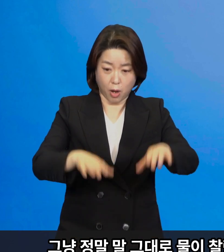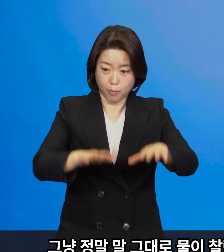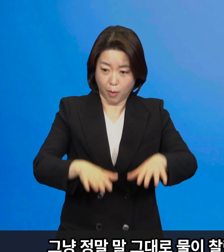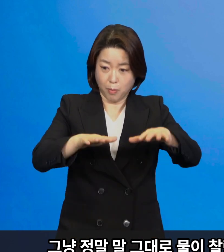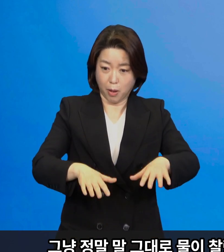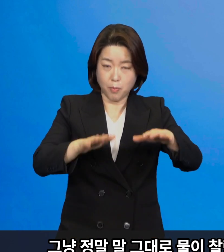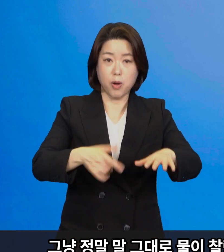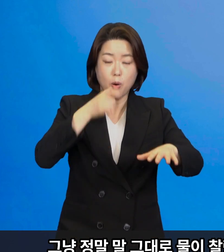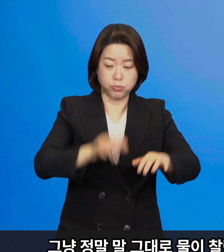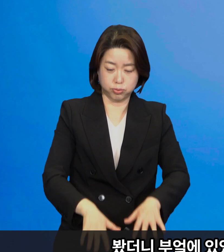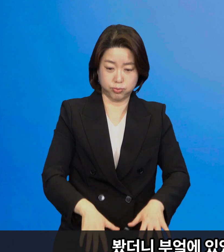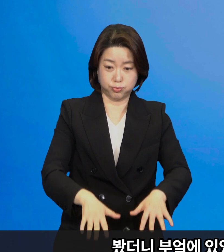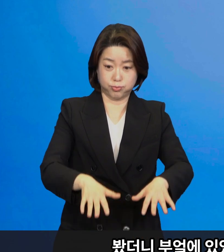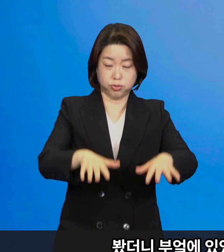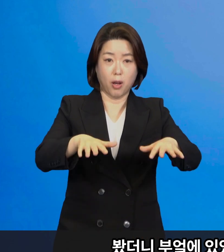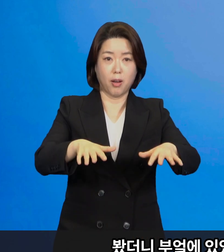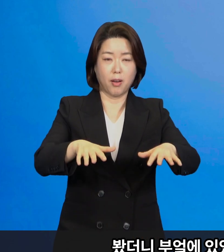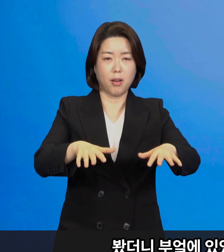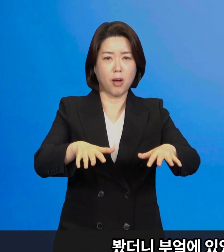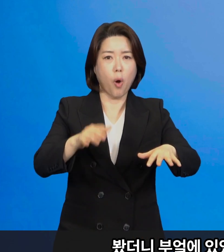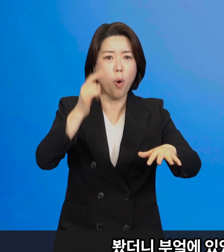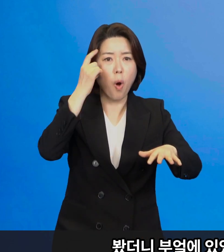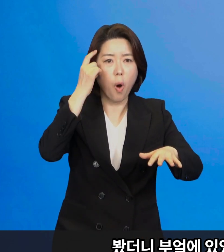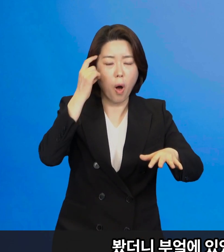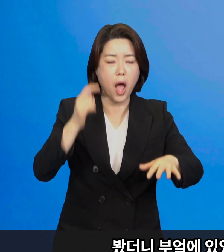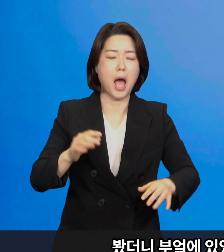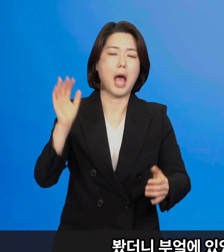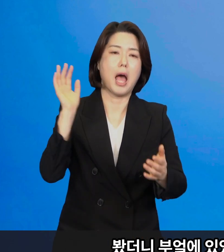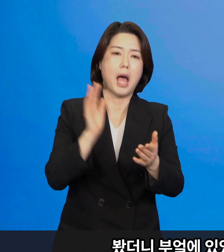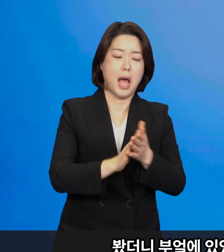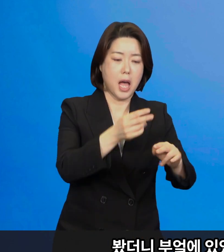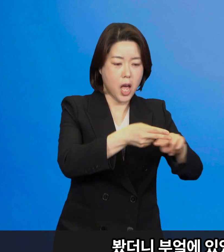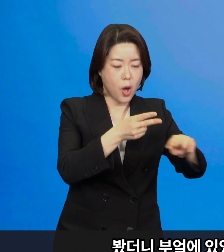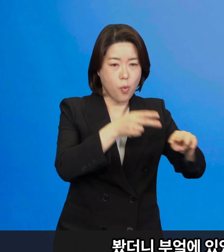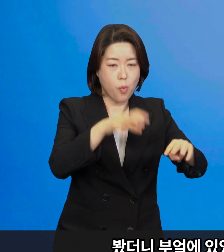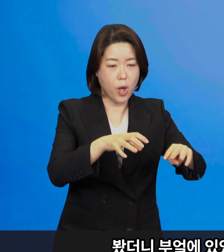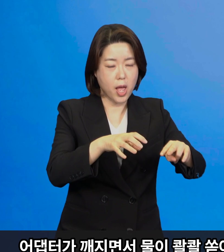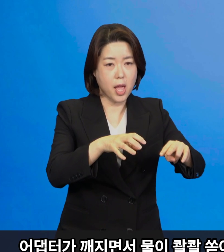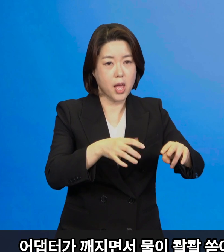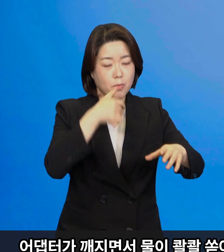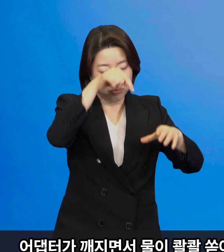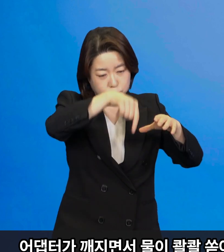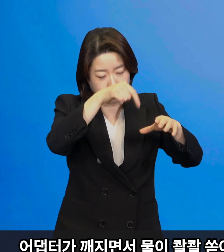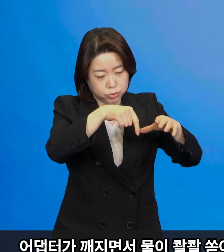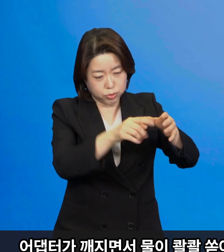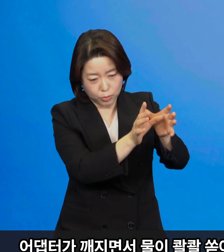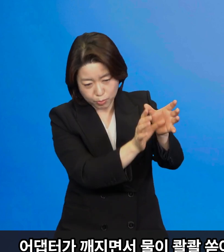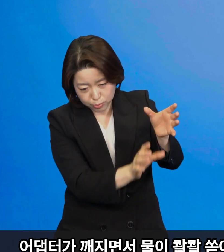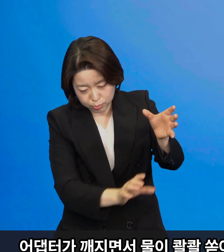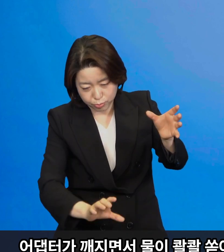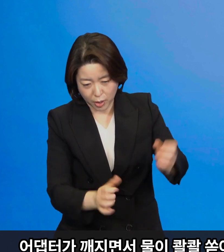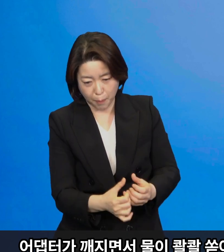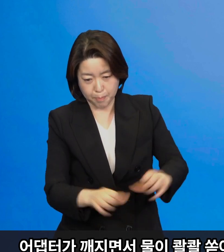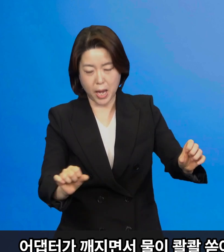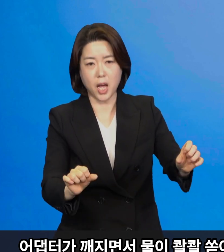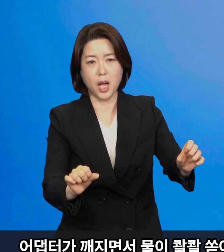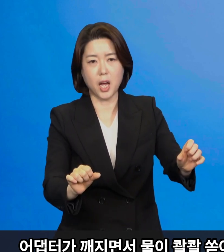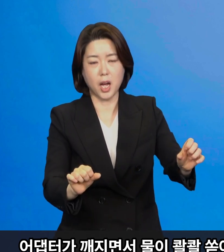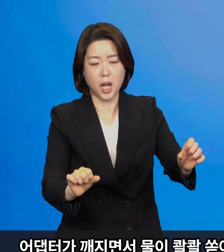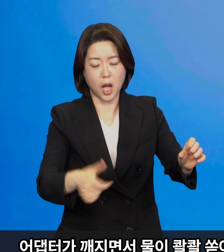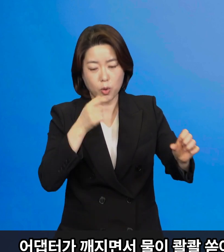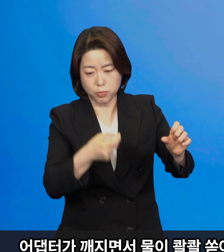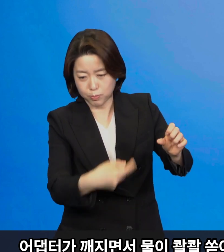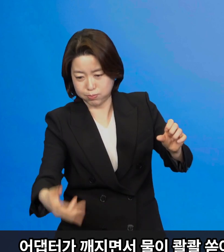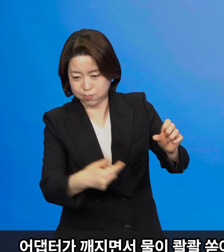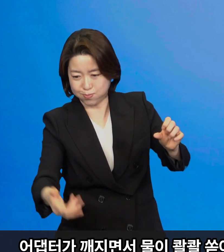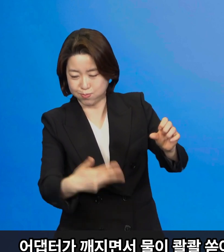온 집안에 차 있는 거예요. 봤더니 부엌에 있었던 그 정수기 밑에서 어댑터가 깨지면서 물이 콸콸콸